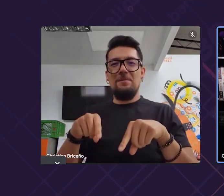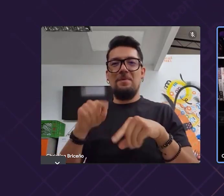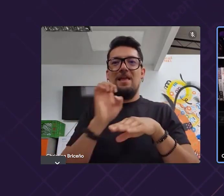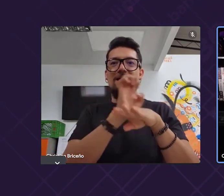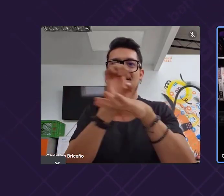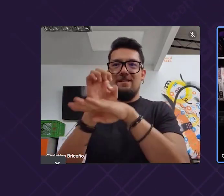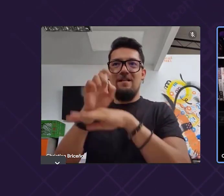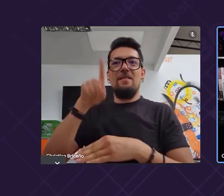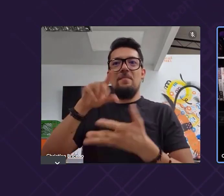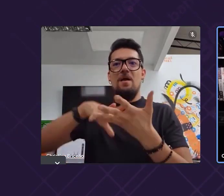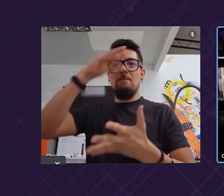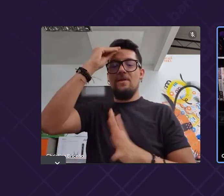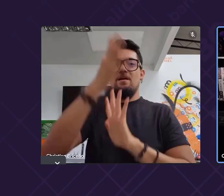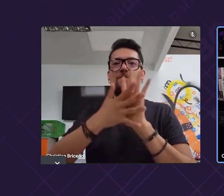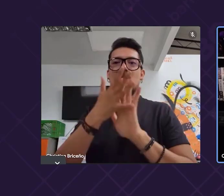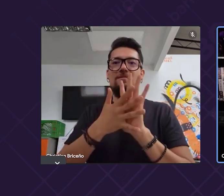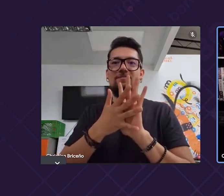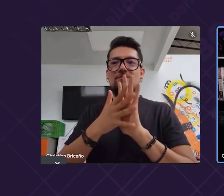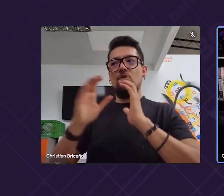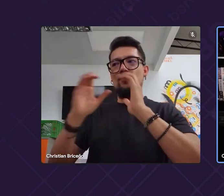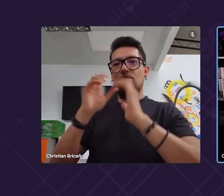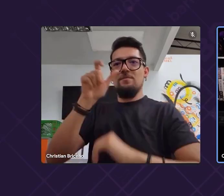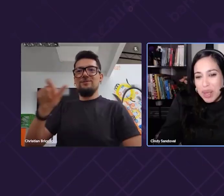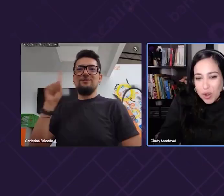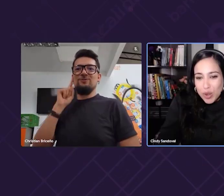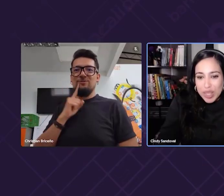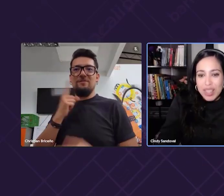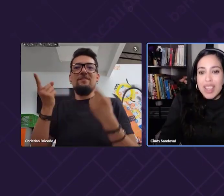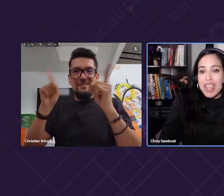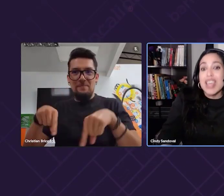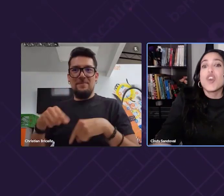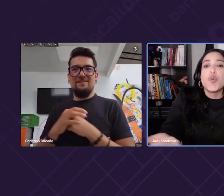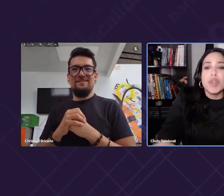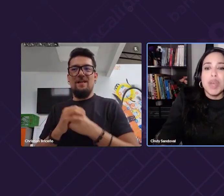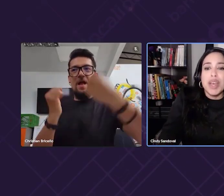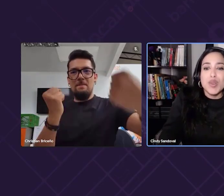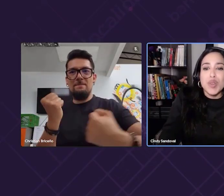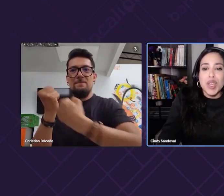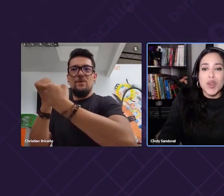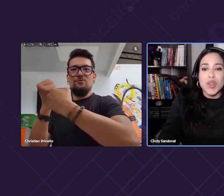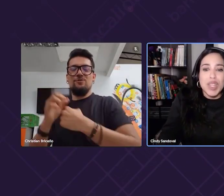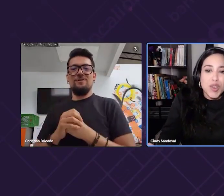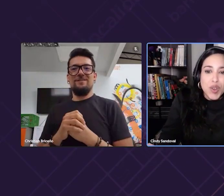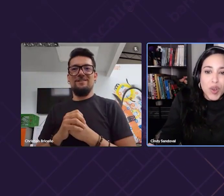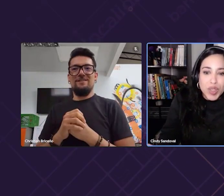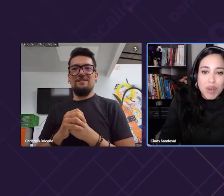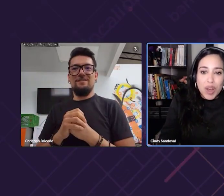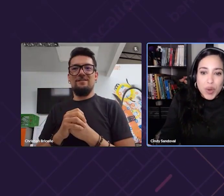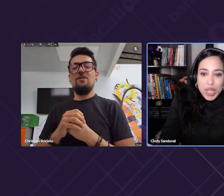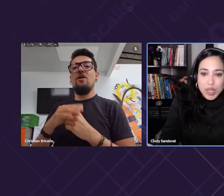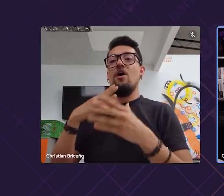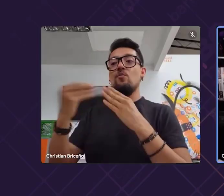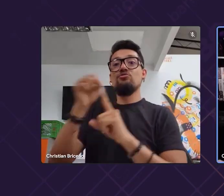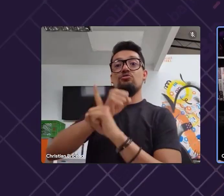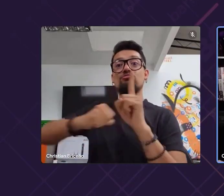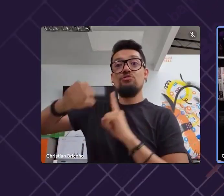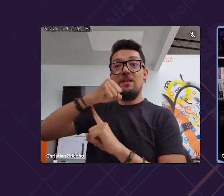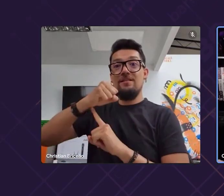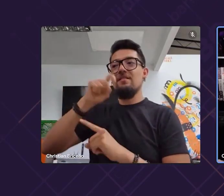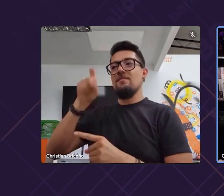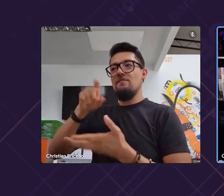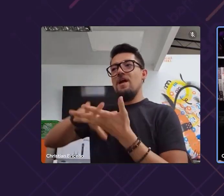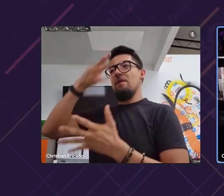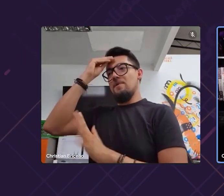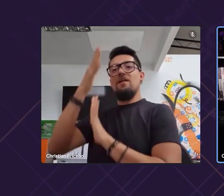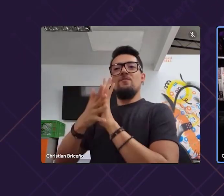ese medio de comunicación cuando surgen ese tipo de cosas, como en mi caso de que no, de niño no contaba con eso.